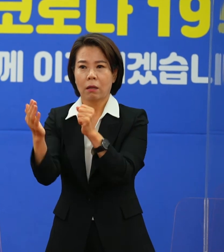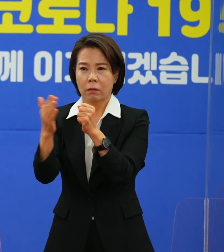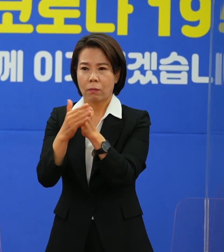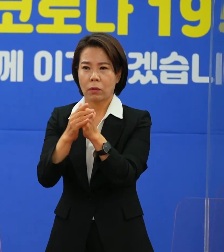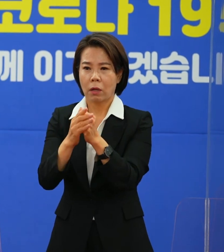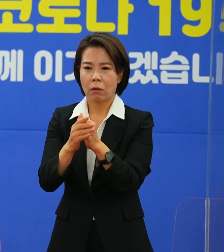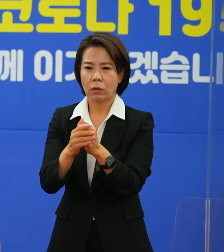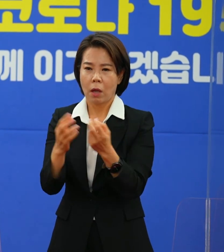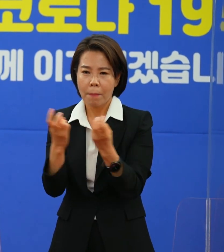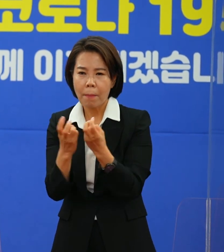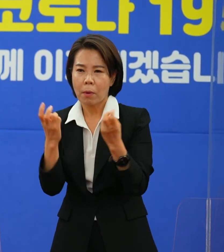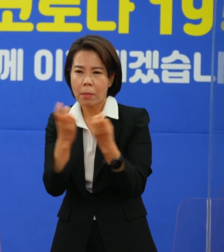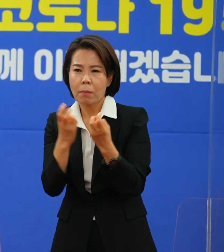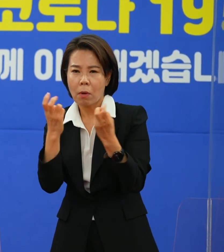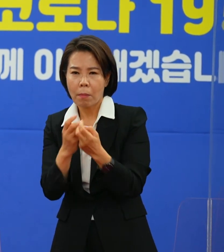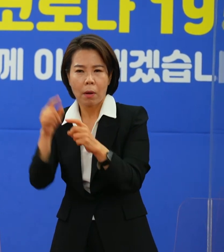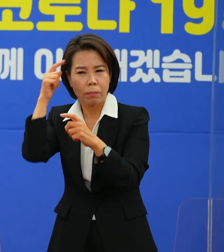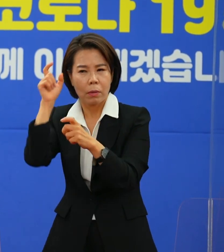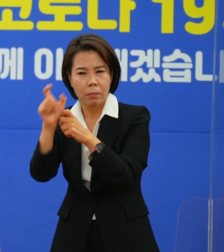대책을 내놔도